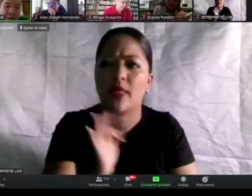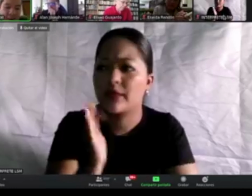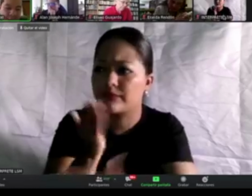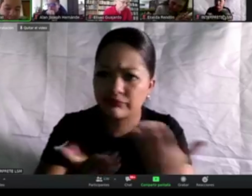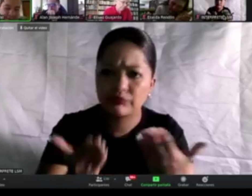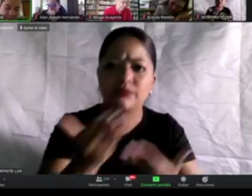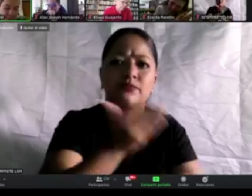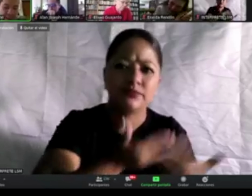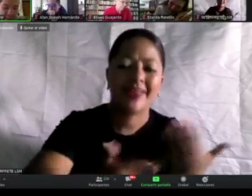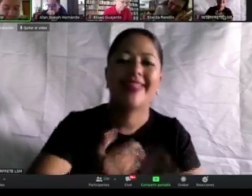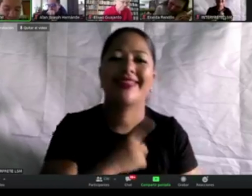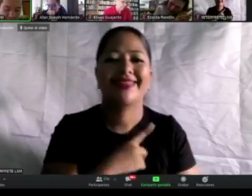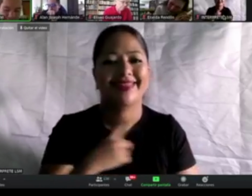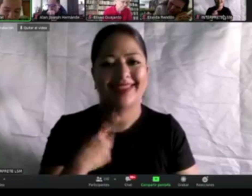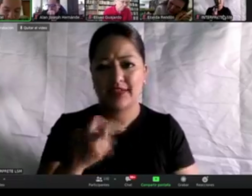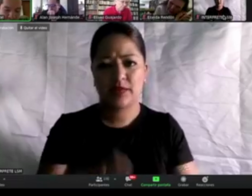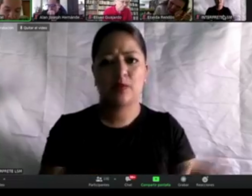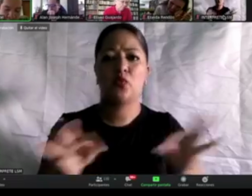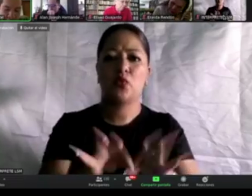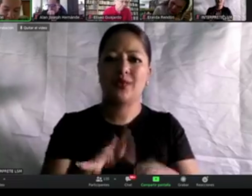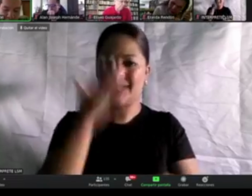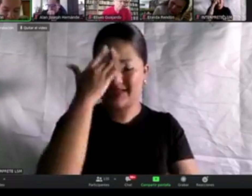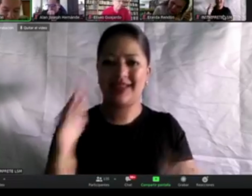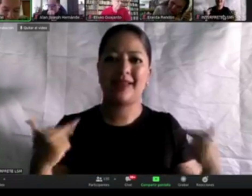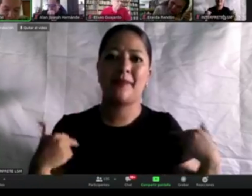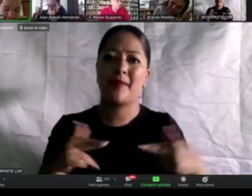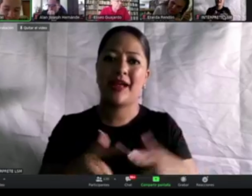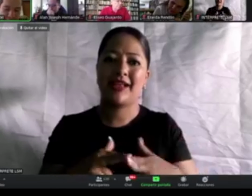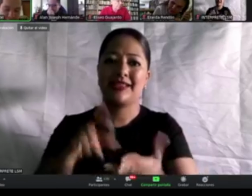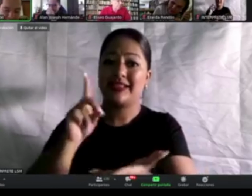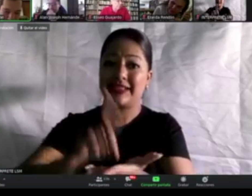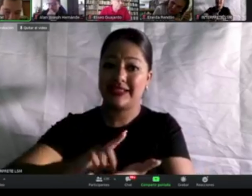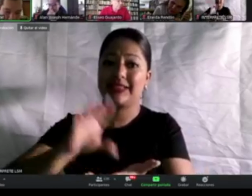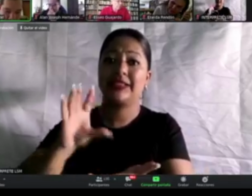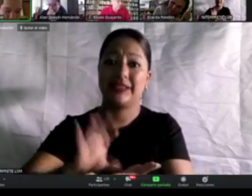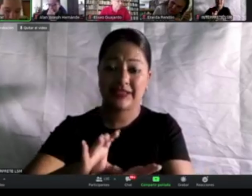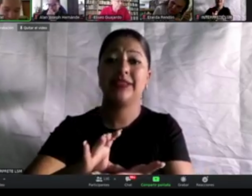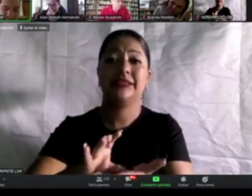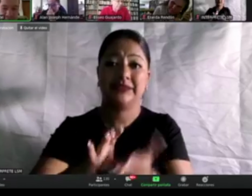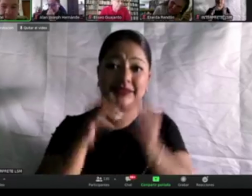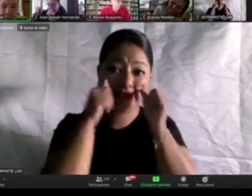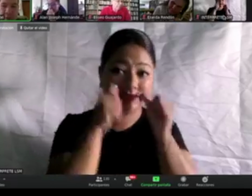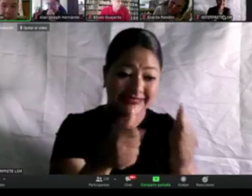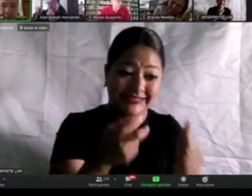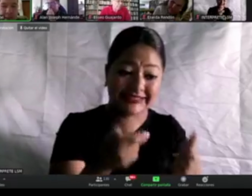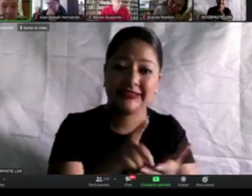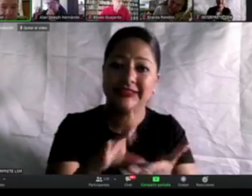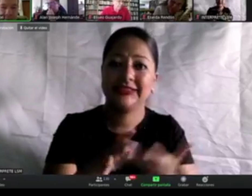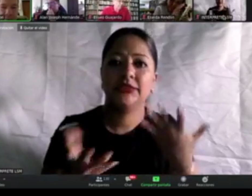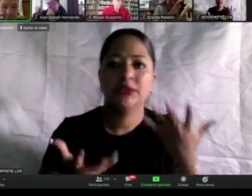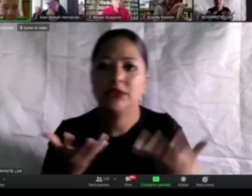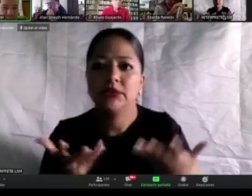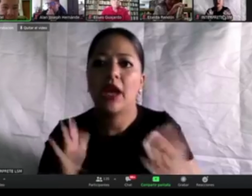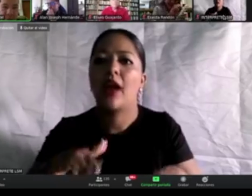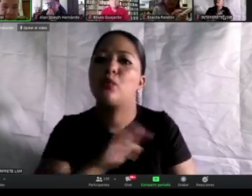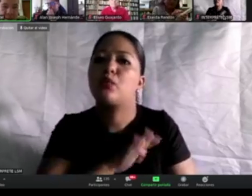y sé que también para el docente estar en el terreno de la discapacidad o estar frente a la discapacidad es algo que le puede generar miedo